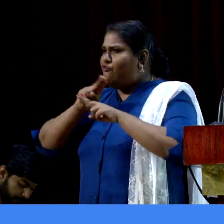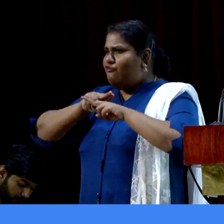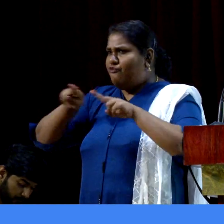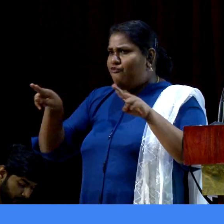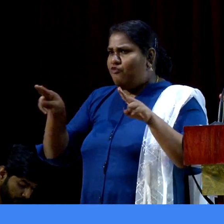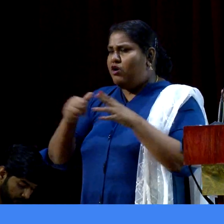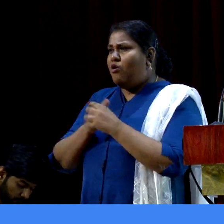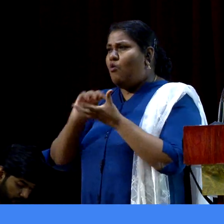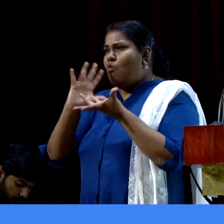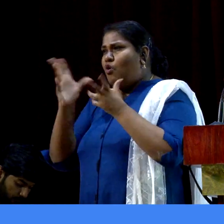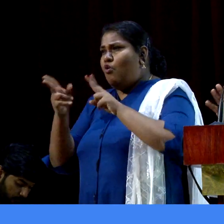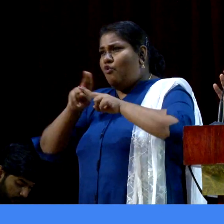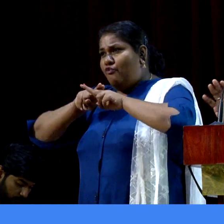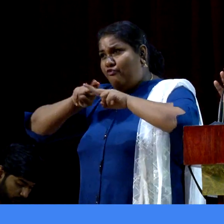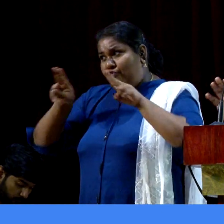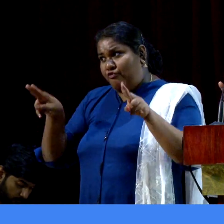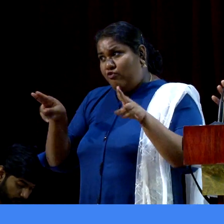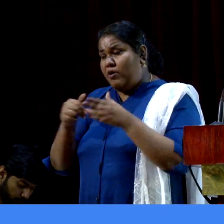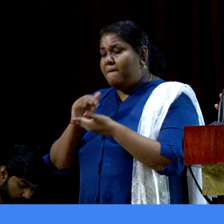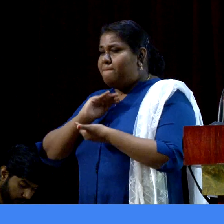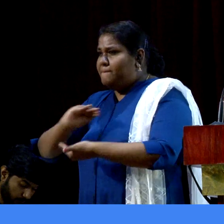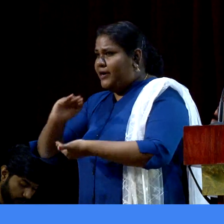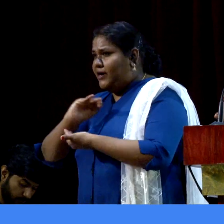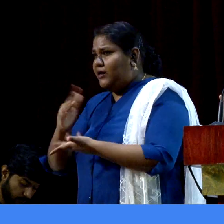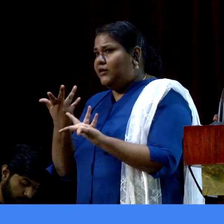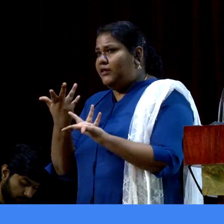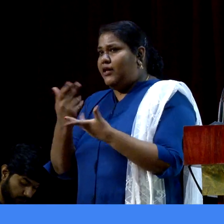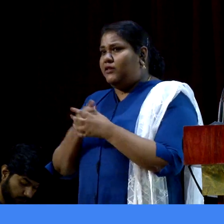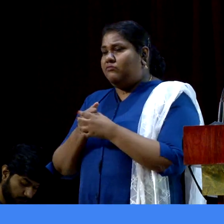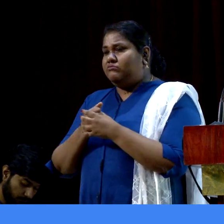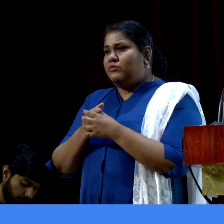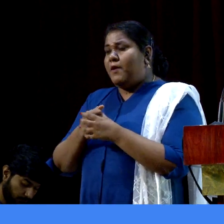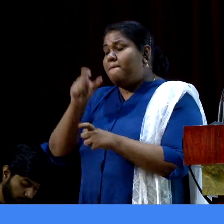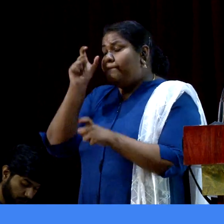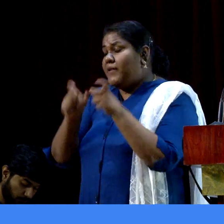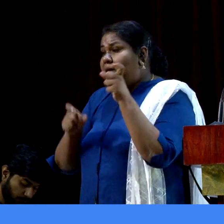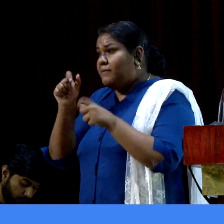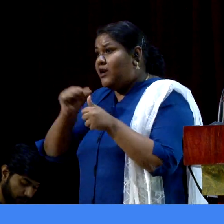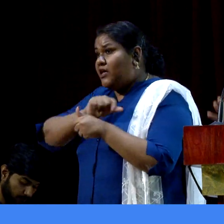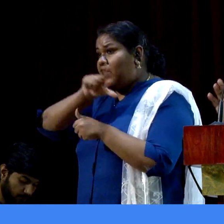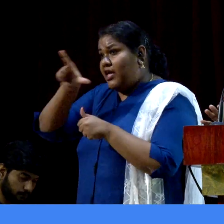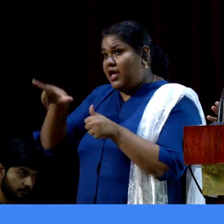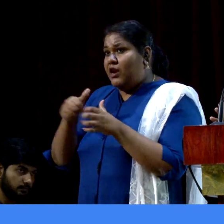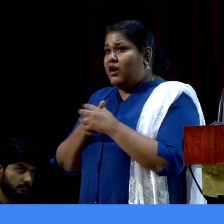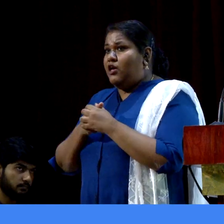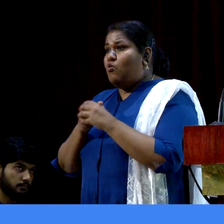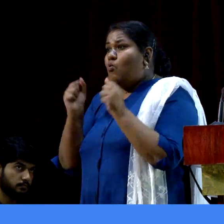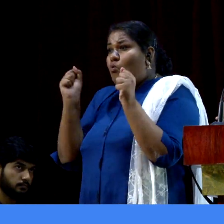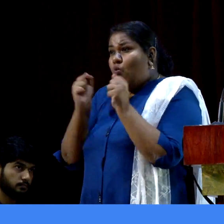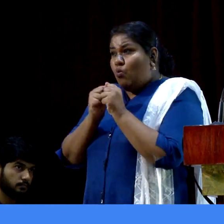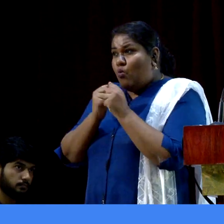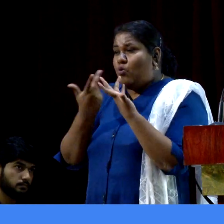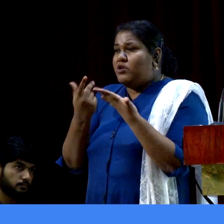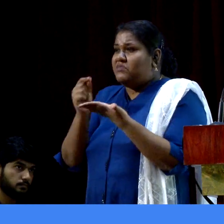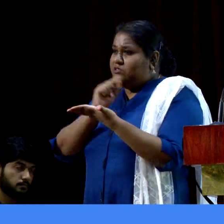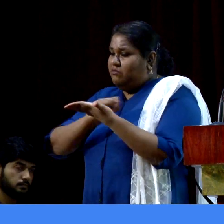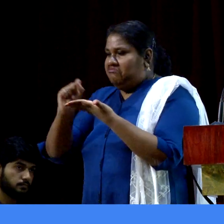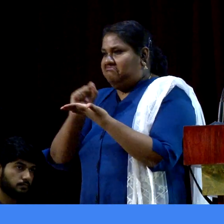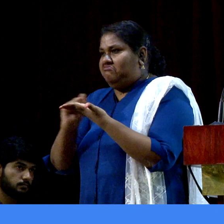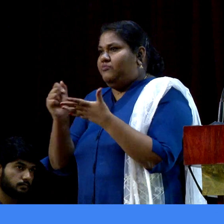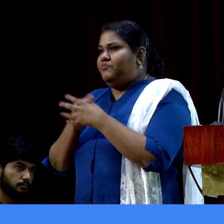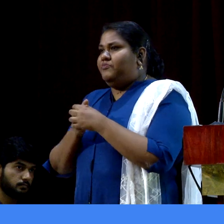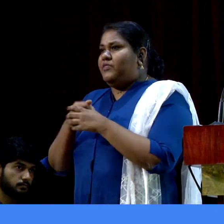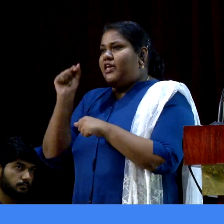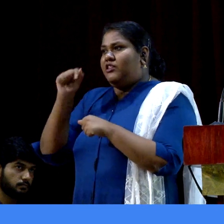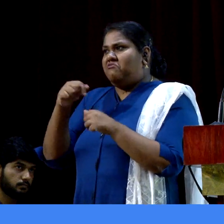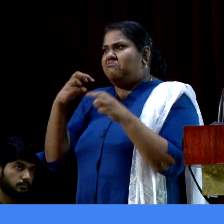அல்ல, உலகத்தில் இருக்கக்கூடிய சிறந்த பொருளாதார விஞ்ஞானிகள் அத்தனை பேரும் ஏகோபித்து பாராட்டி இதை எழுதி கொண்டிருக்கிறார்கள், இதை